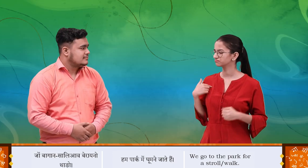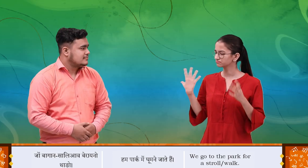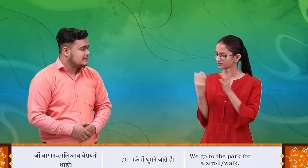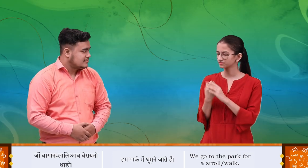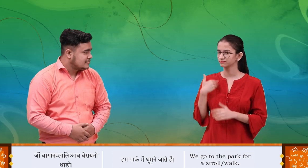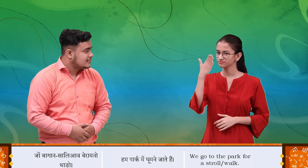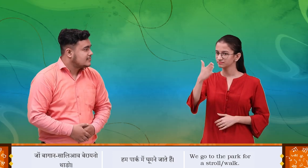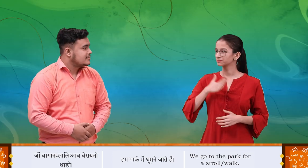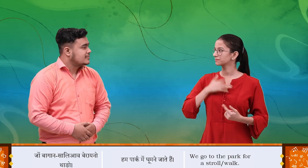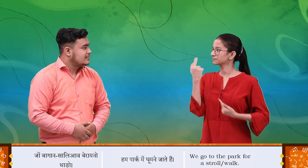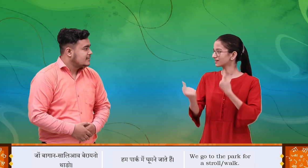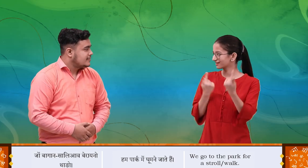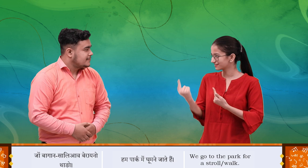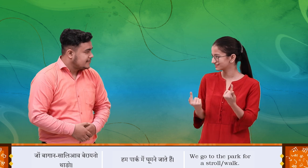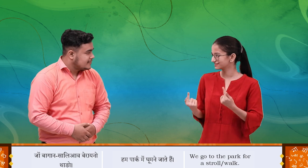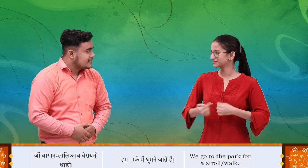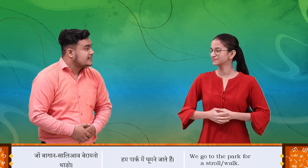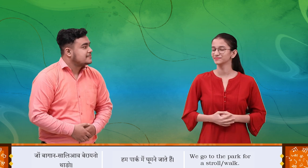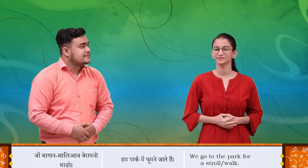Zeng bagan saliyao beraine thange.